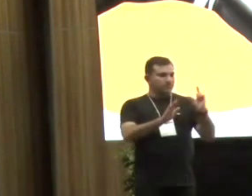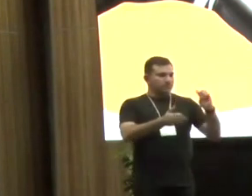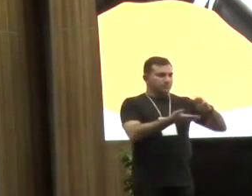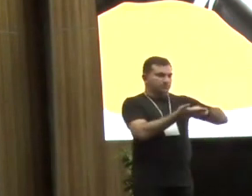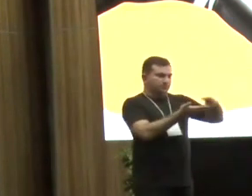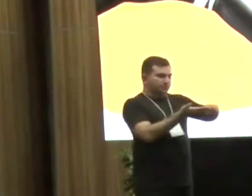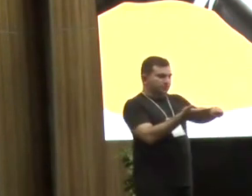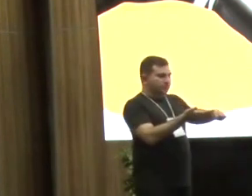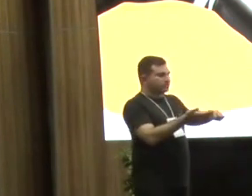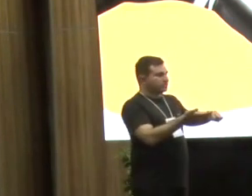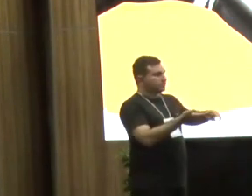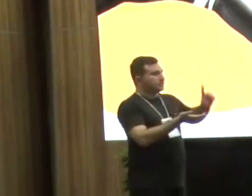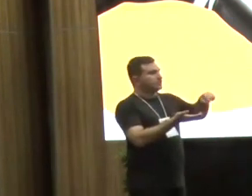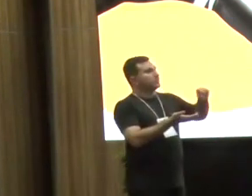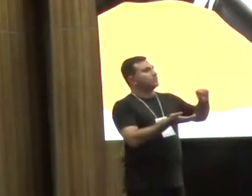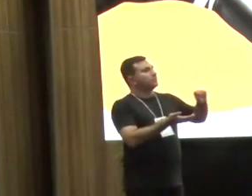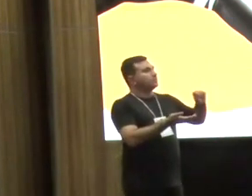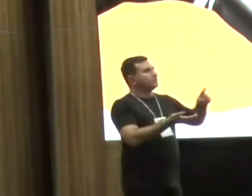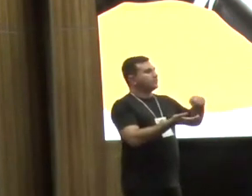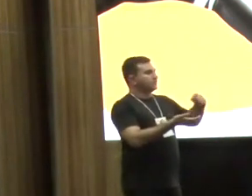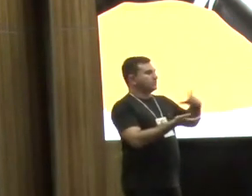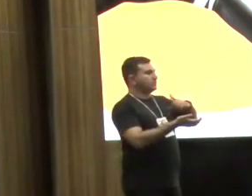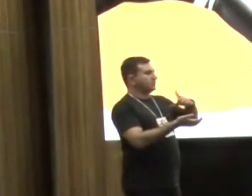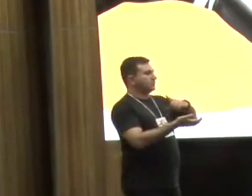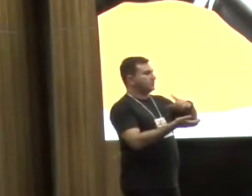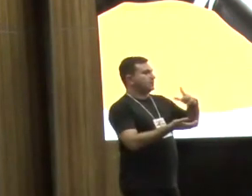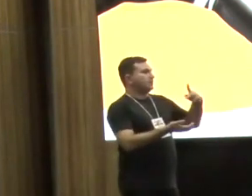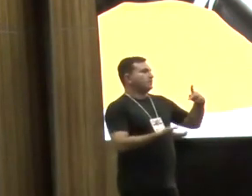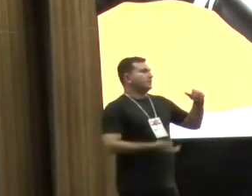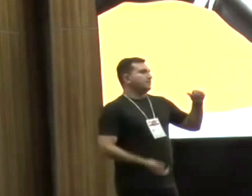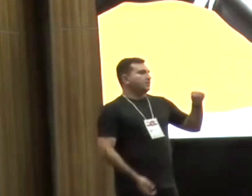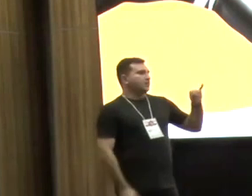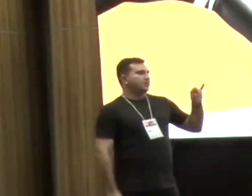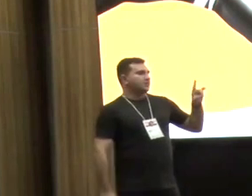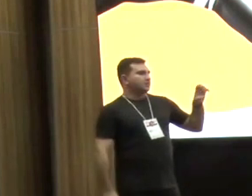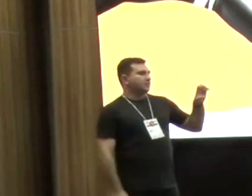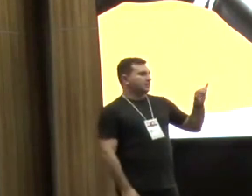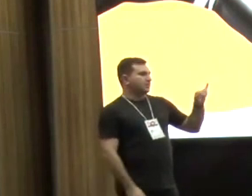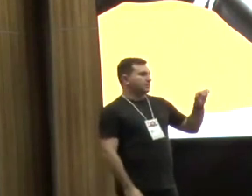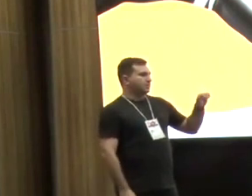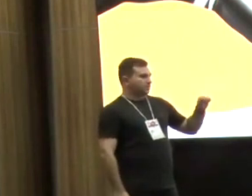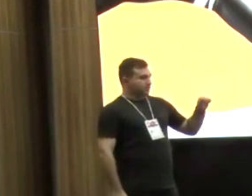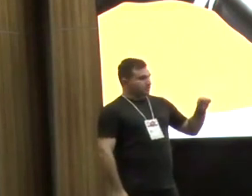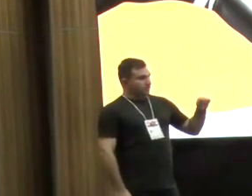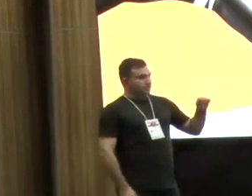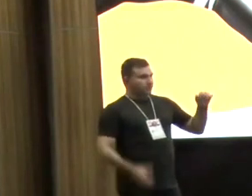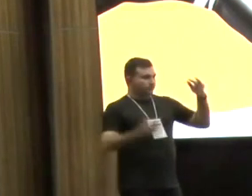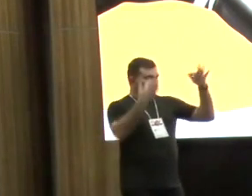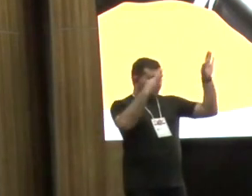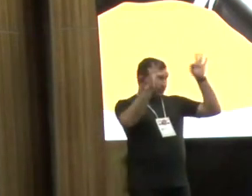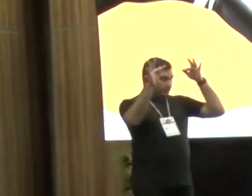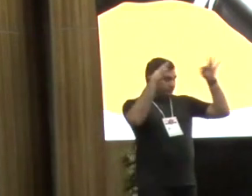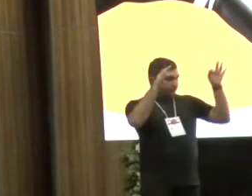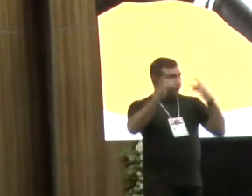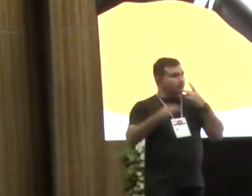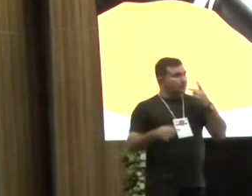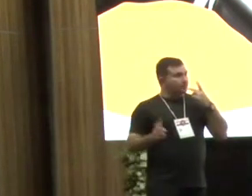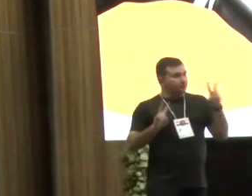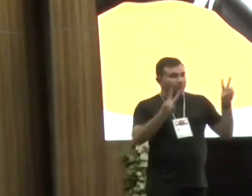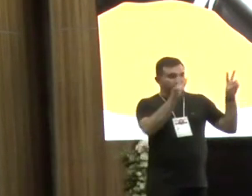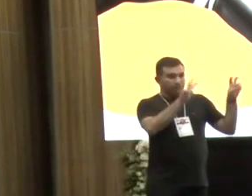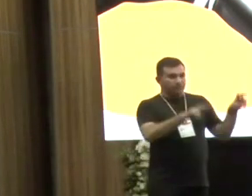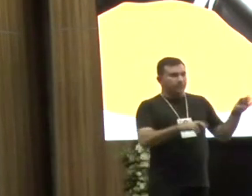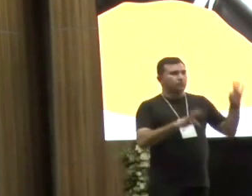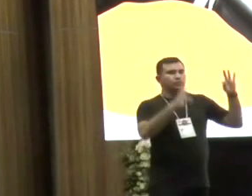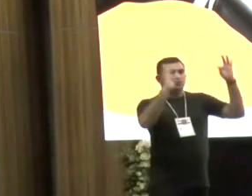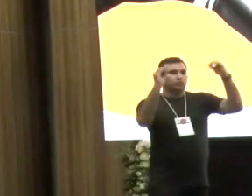método é o que a gente chamava da paideia da antiguidade. Os filósofos falavam sobre